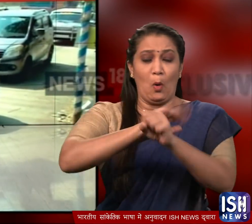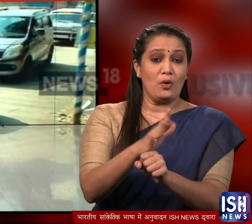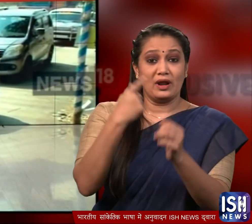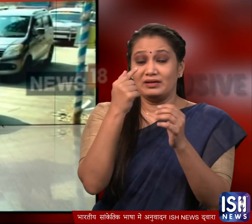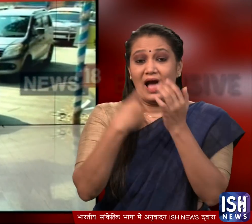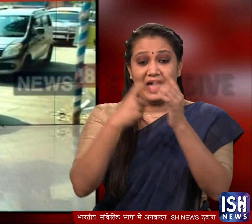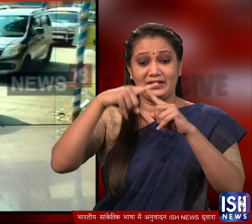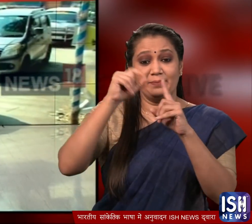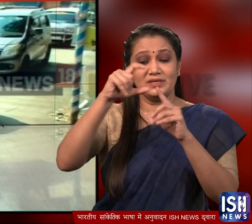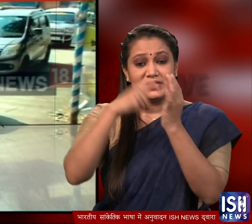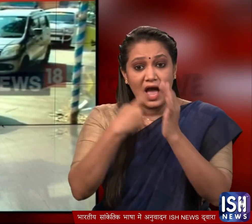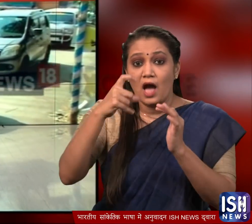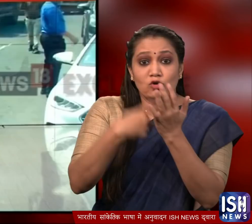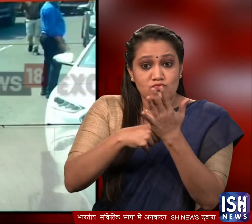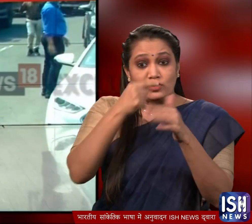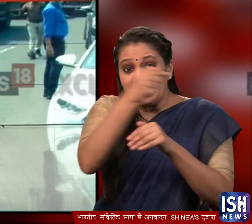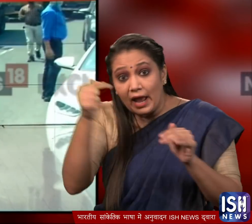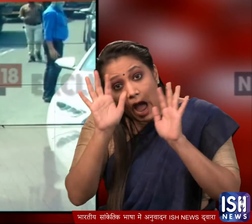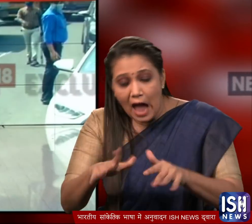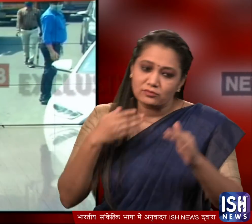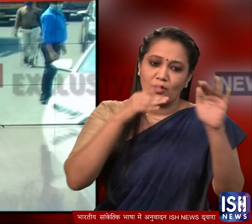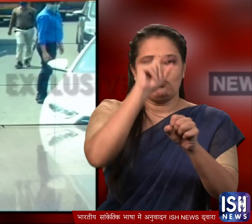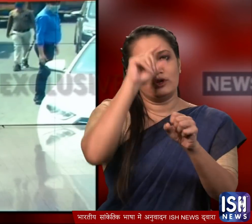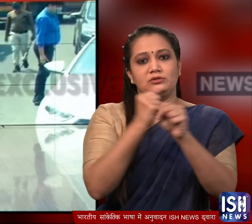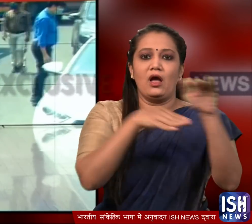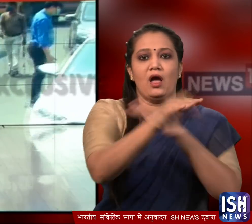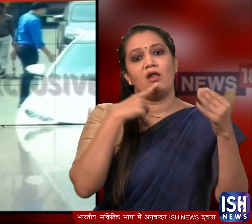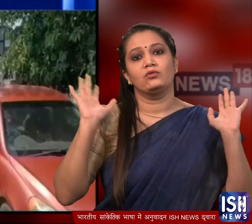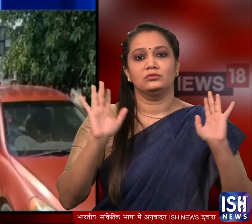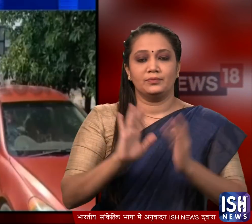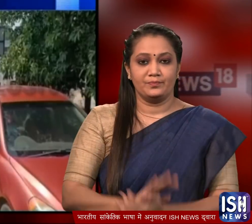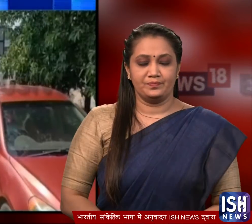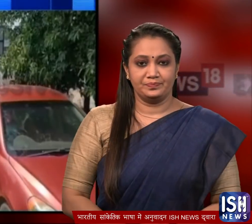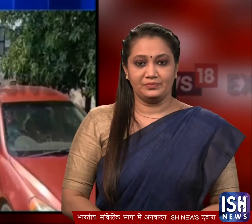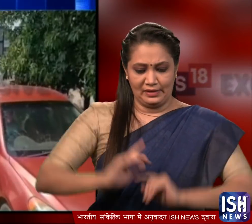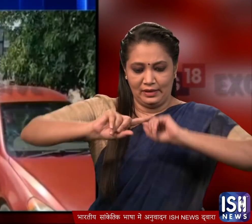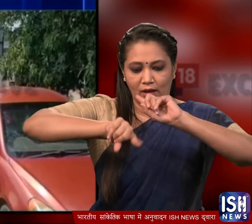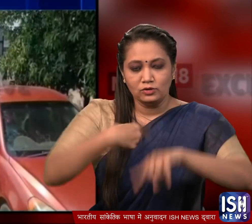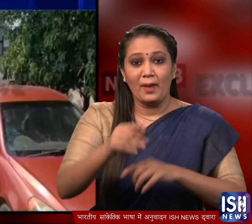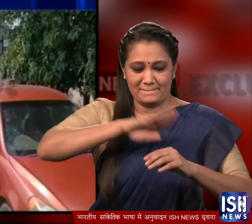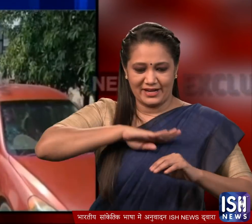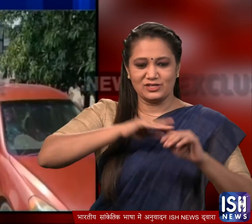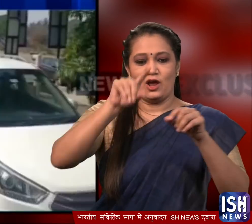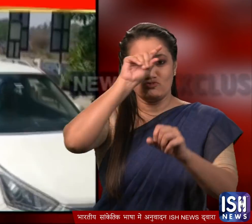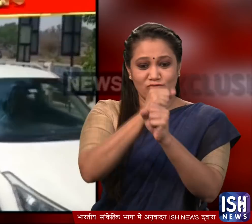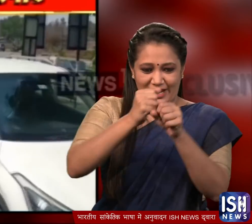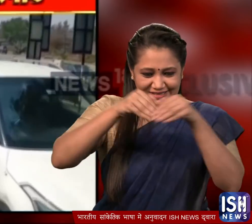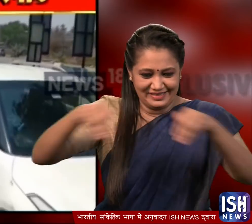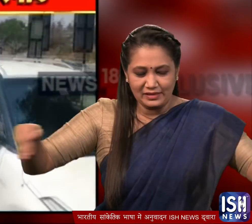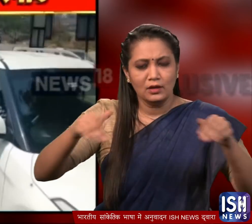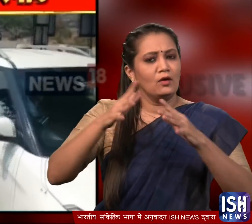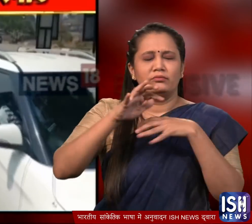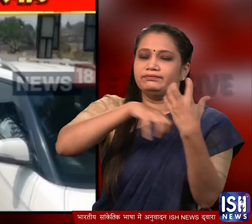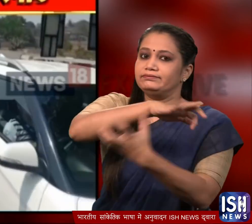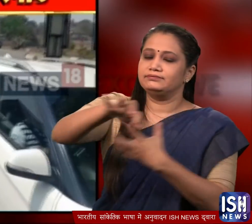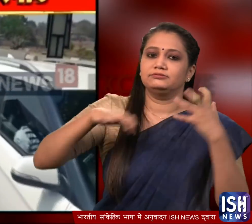की कोरोना रिपोर्ट नेगेटिव होगी उन्हें ही गुजरात में दाखिल होने की इजाजत दी जाएगी। और इसके अगले ही दिन महाराष्ट्र और गुजरात की